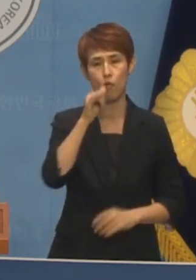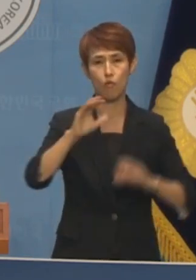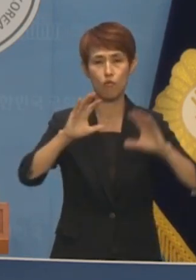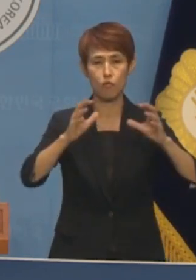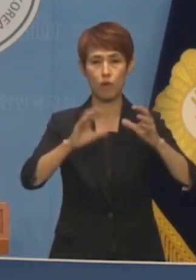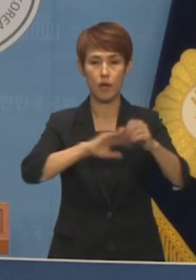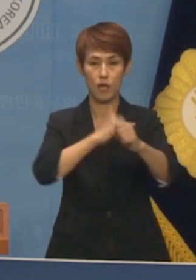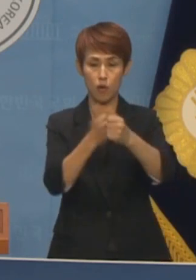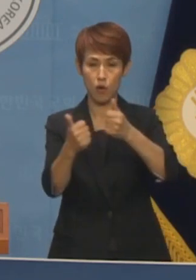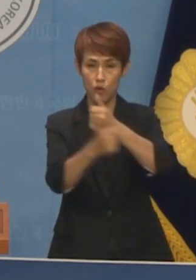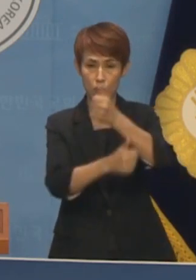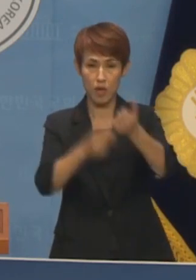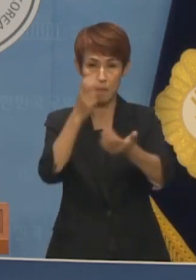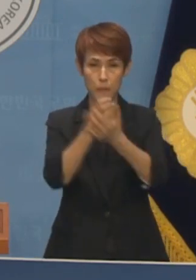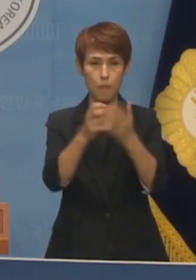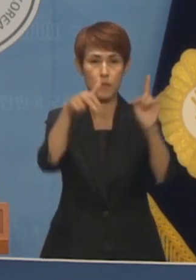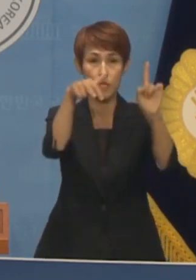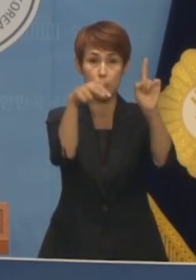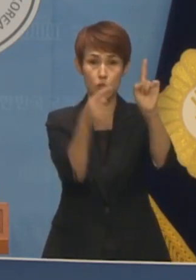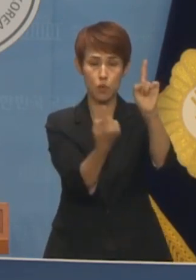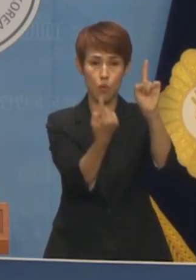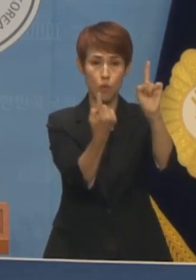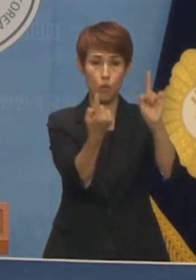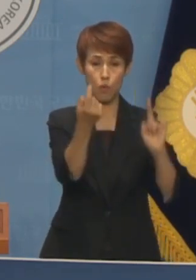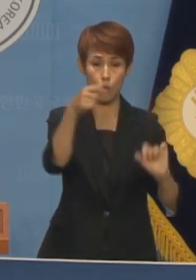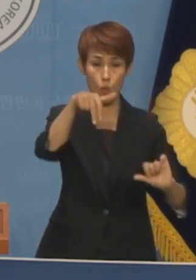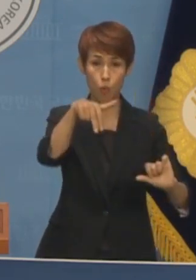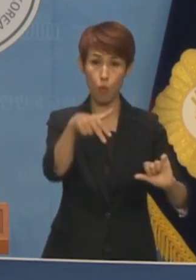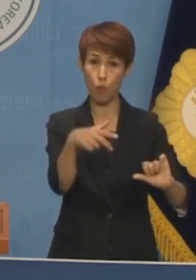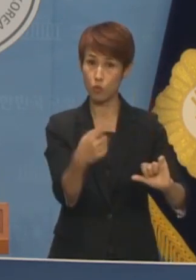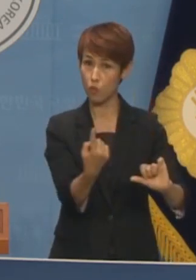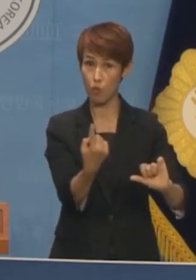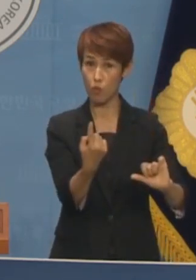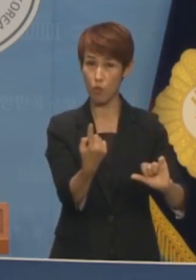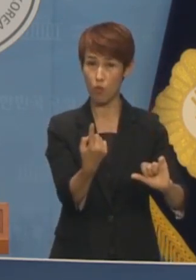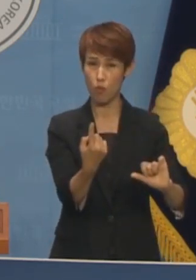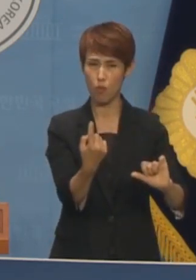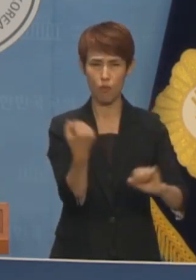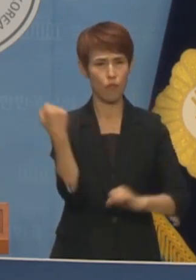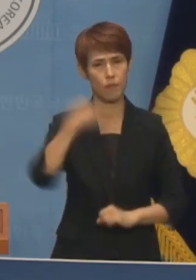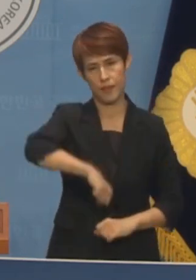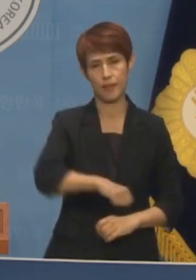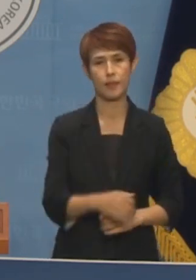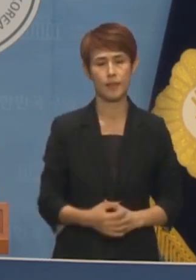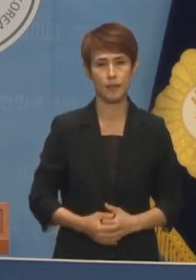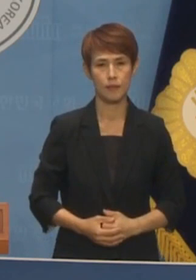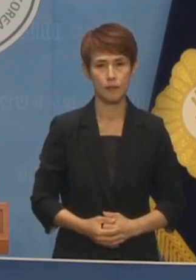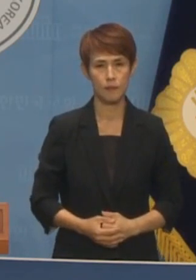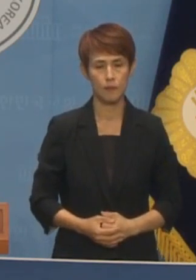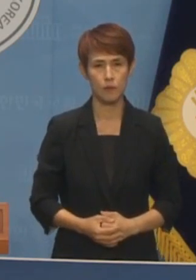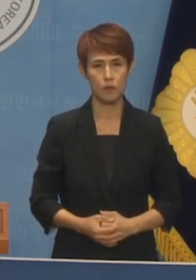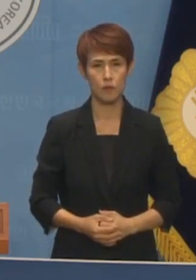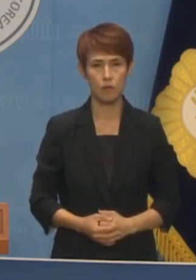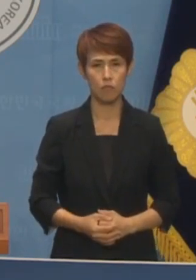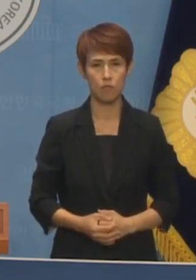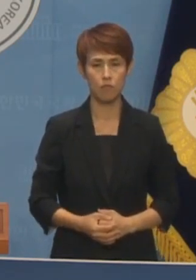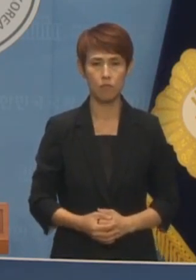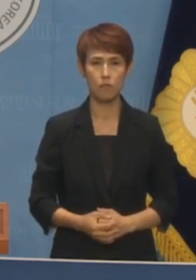국가인권위원회법 제1조와 5조를 무력화시키고 있습니다. 또